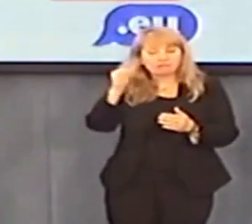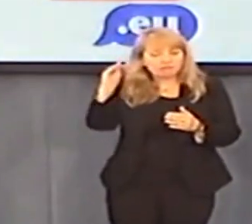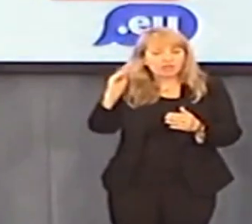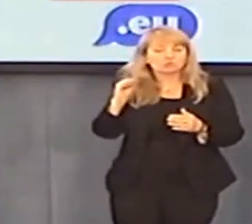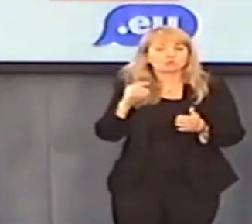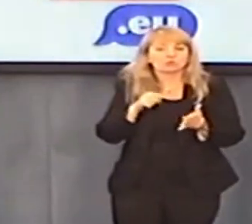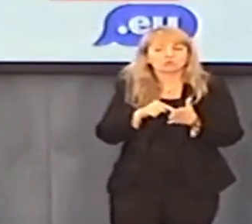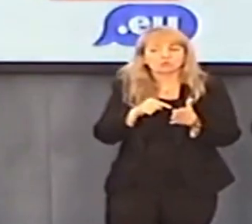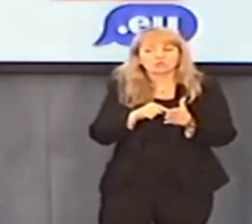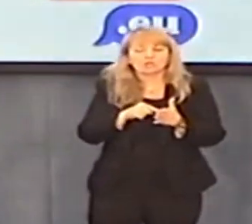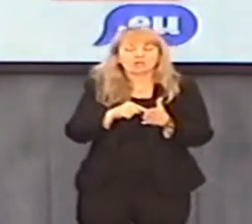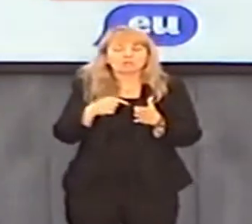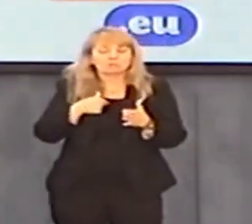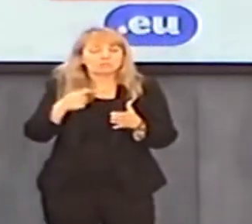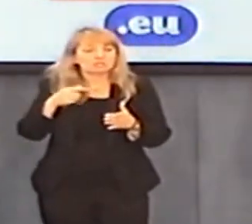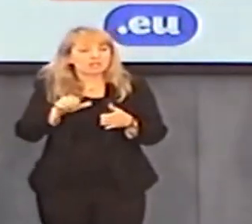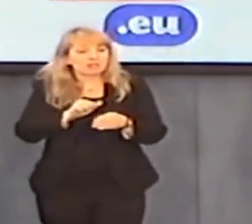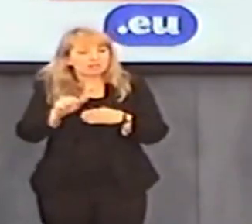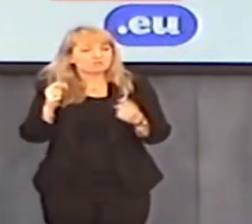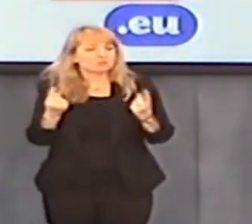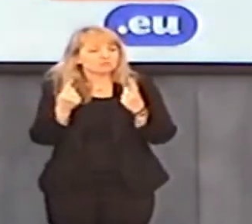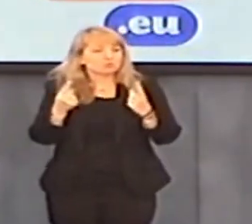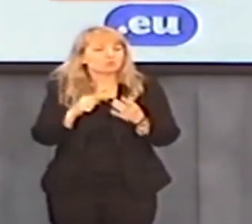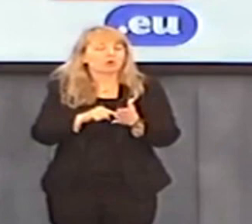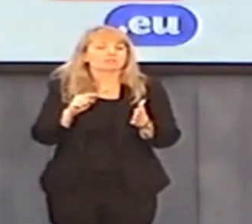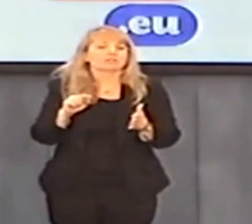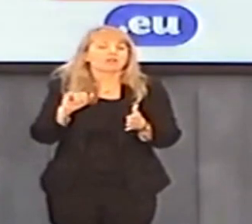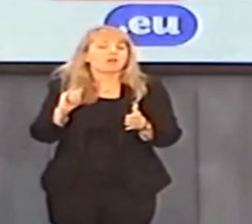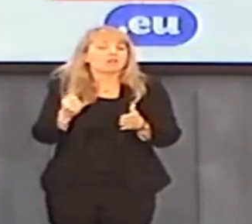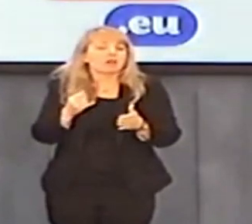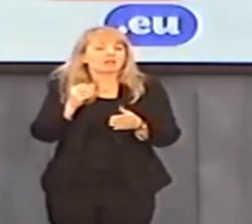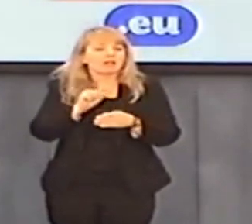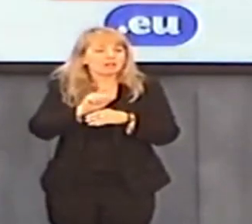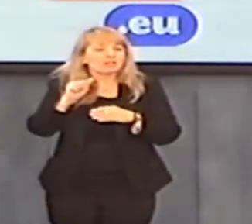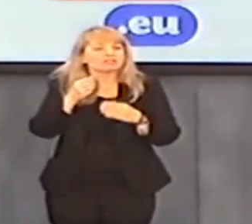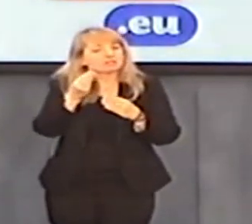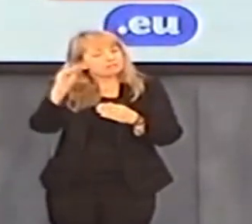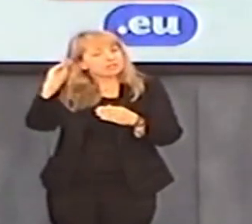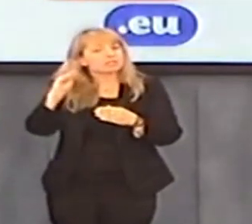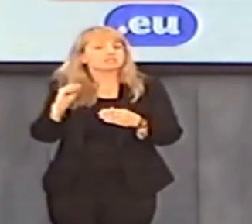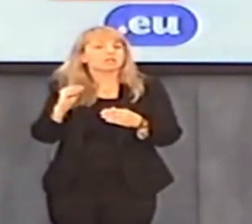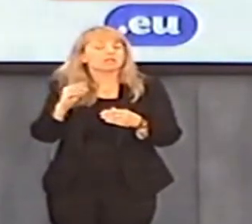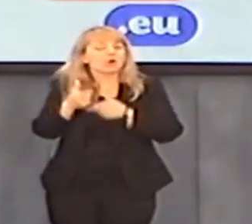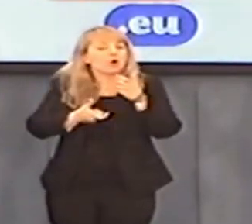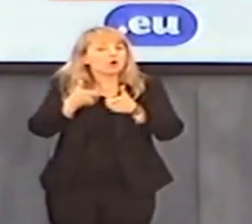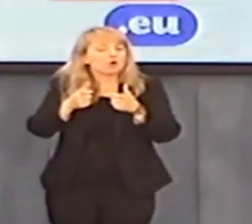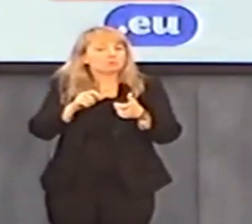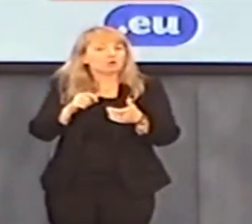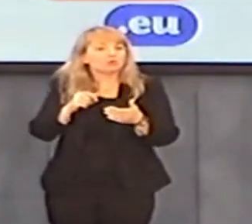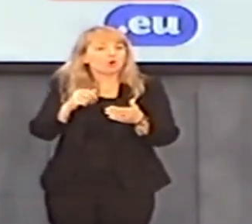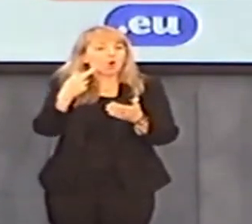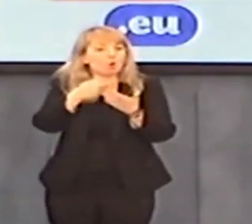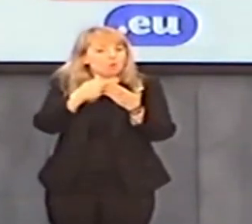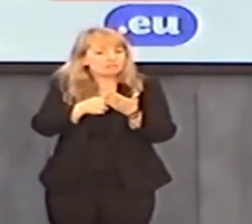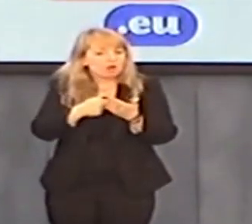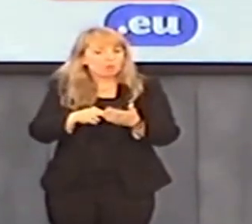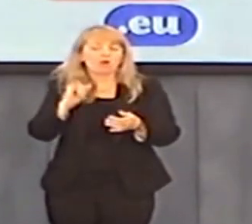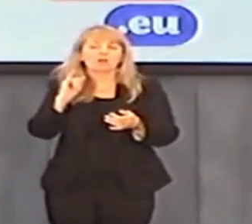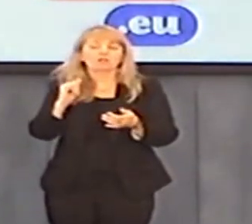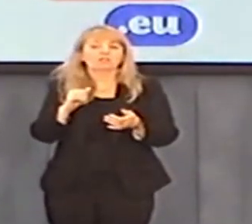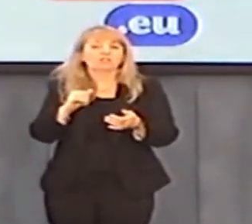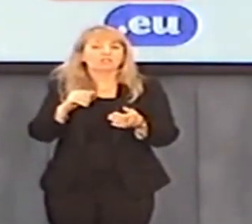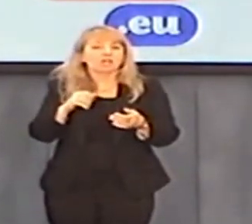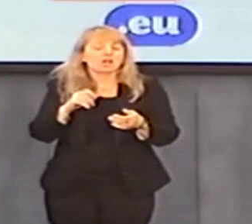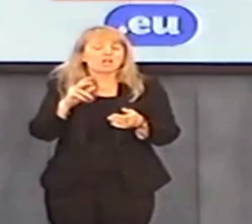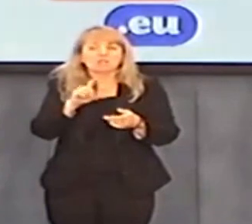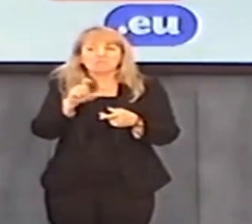niestety, chyba doszliśmy do takiej sytuacji, kiedy to jest więcej uchwalanych uchwał dotyczących upamiętnienia czyjejś